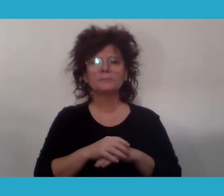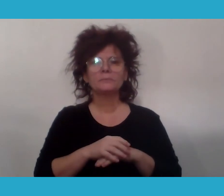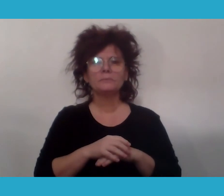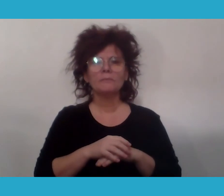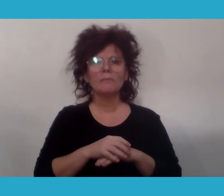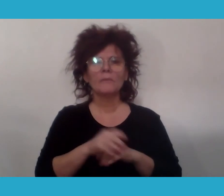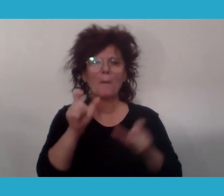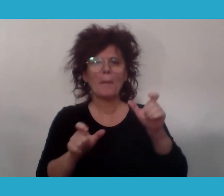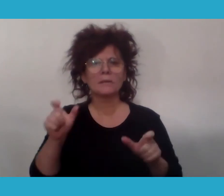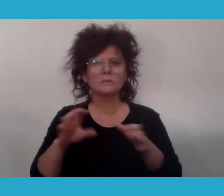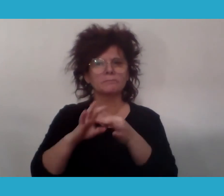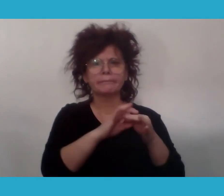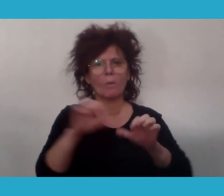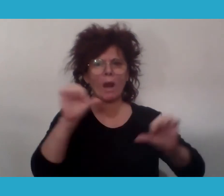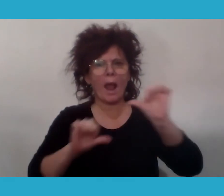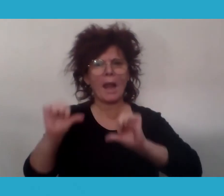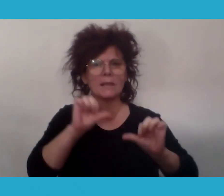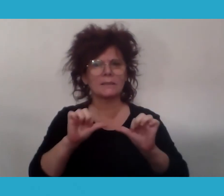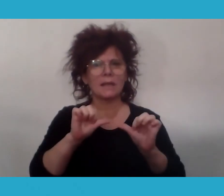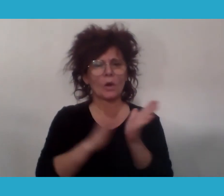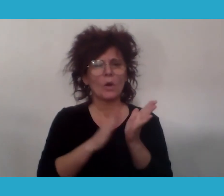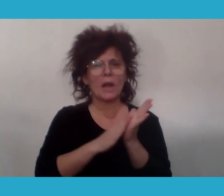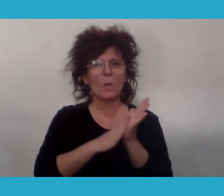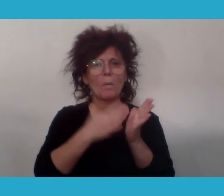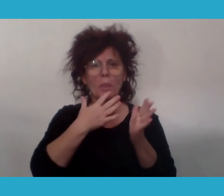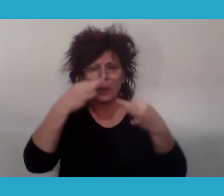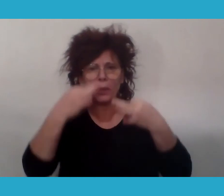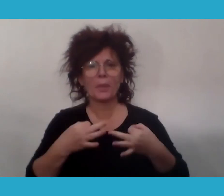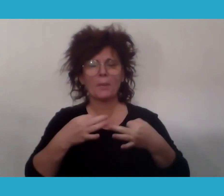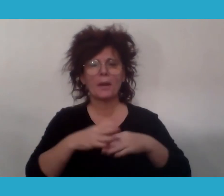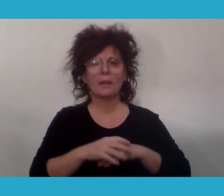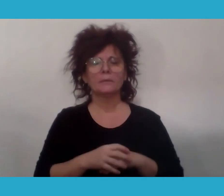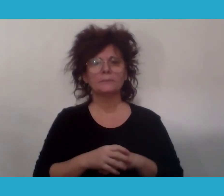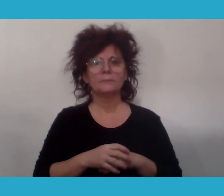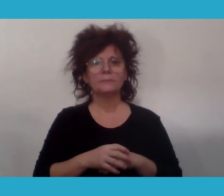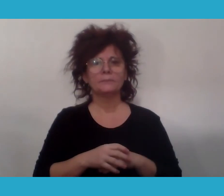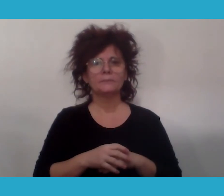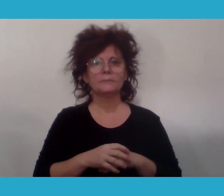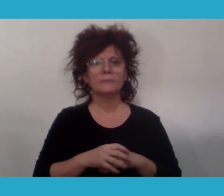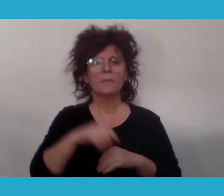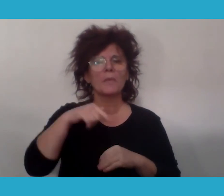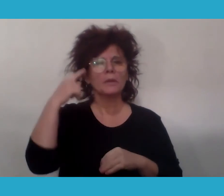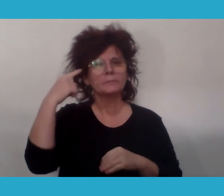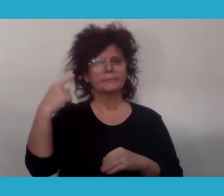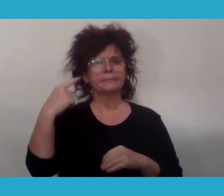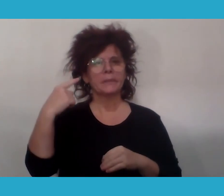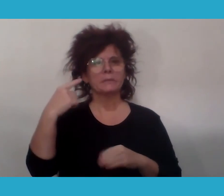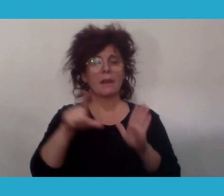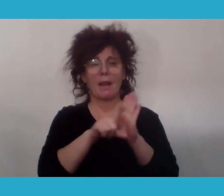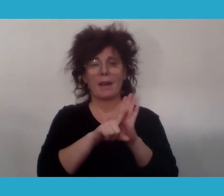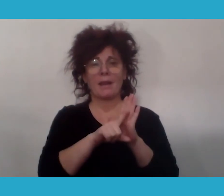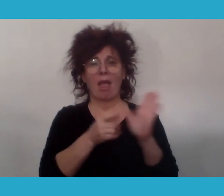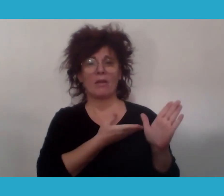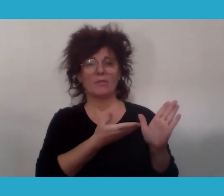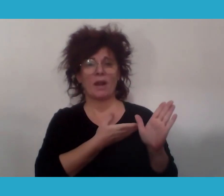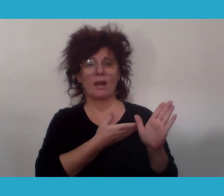voces del ámbito de la ciencia, quienes dieron sus sólidos argumentos para negar y rechazar este estudio de impacto ambiental. Por esto cree que la legisladora